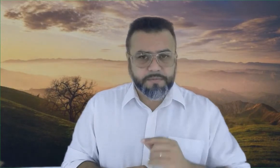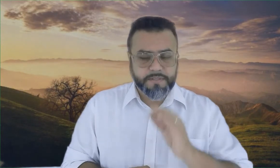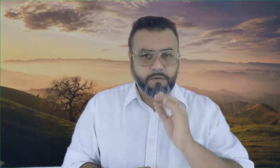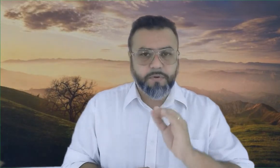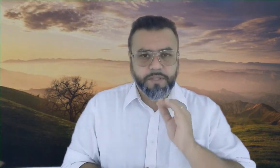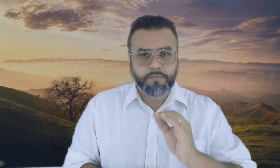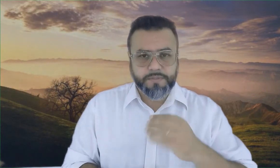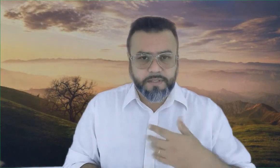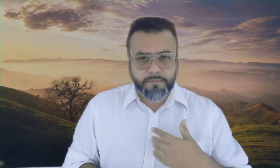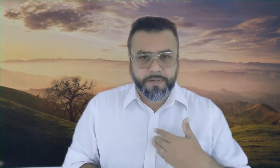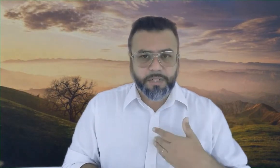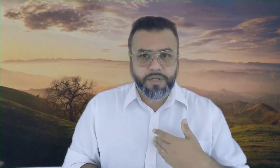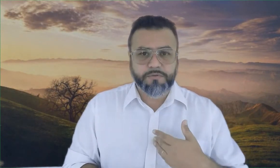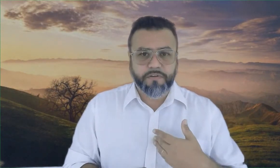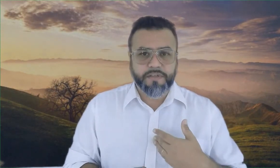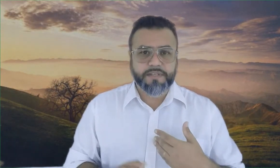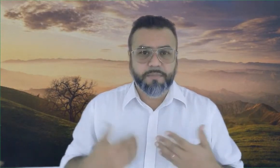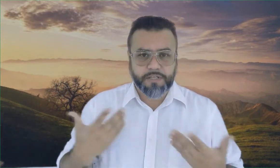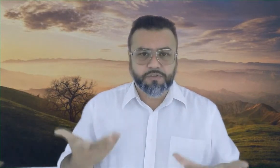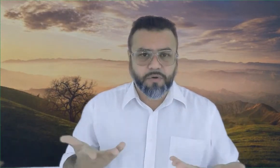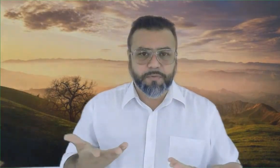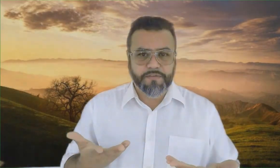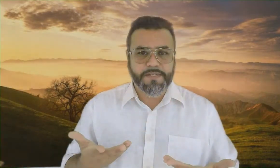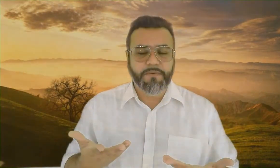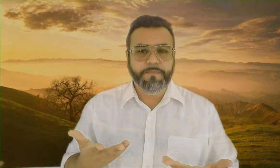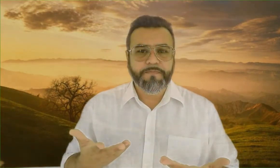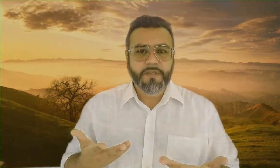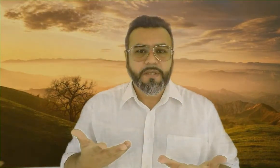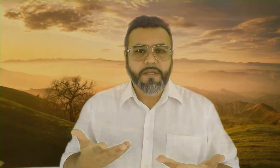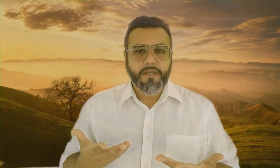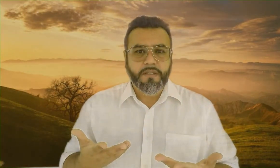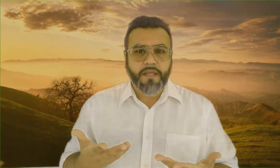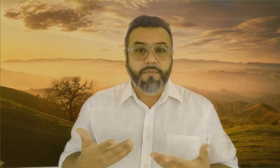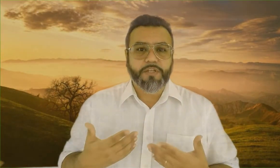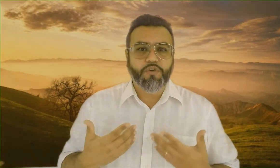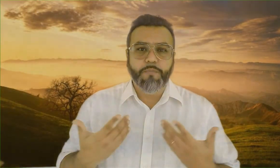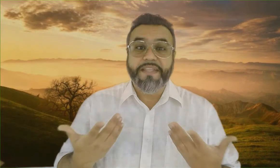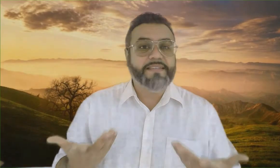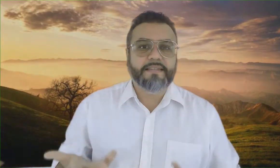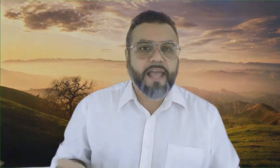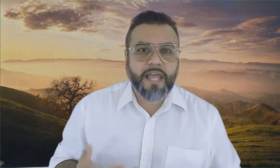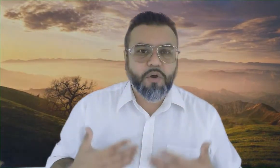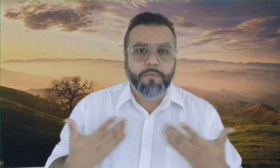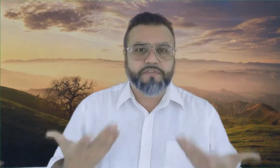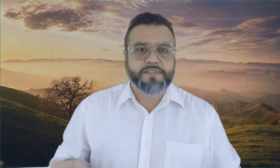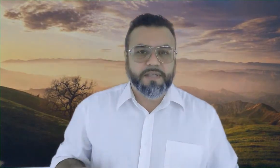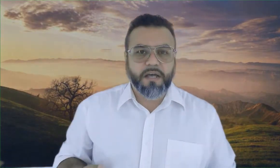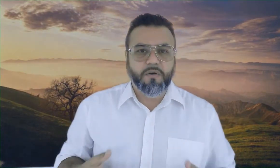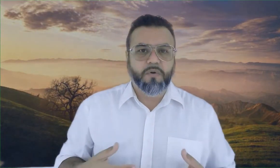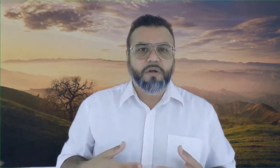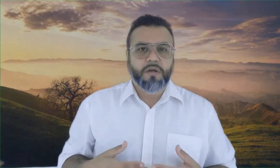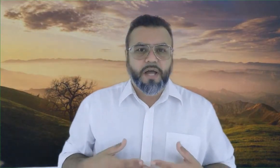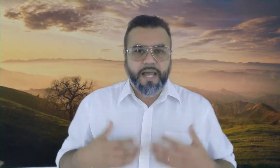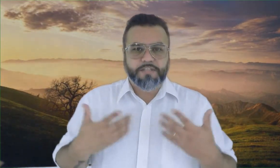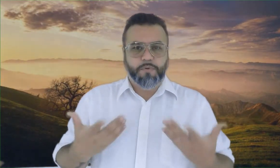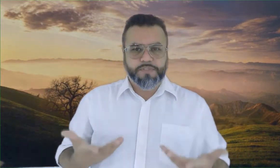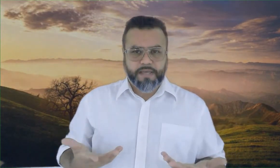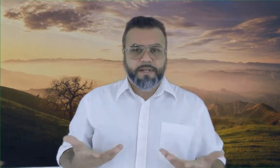não podemos ter para nós, uma vez que abraçou a profissão, né, abraçou o ministério, a profissão, a